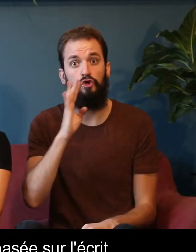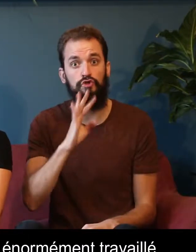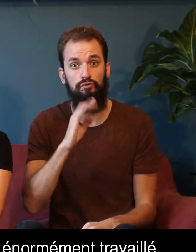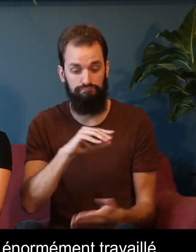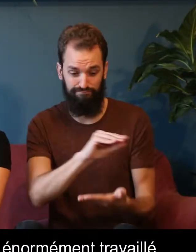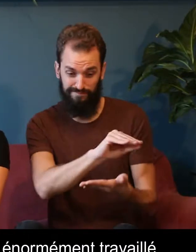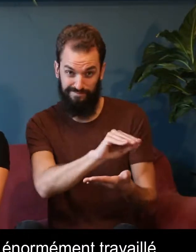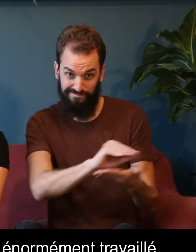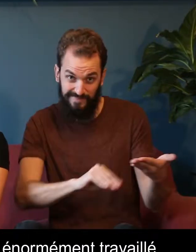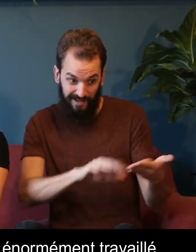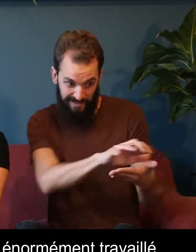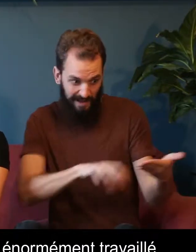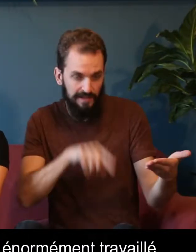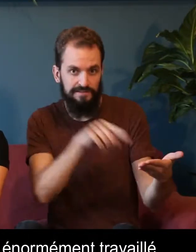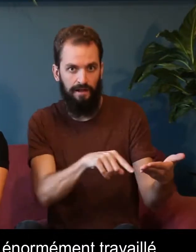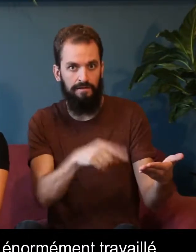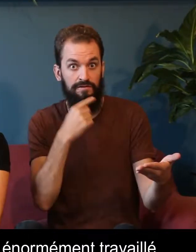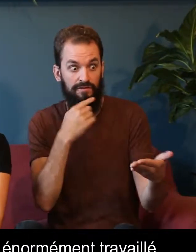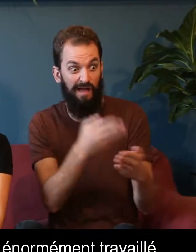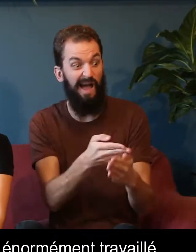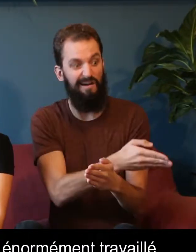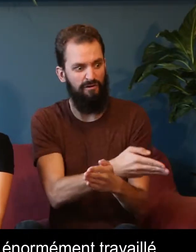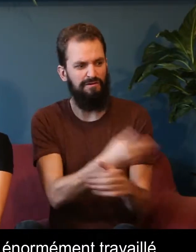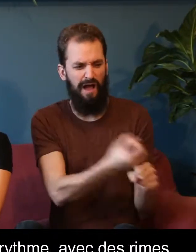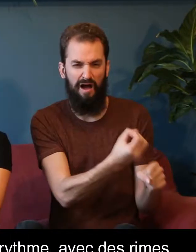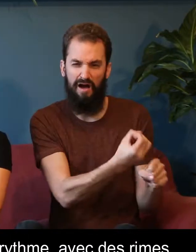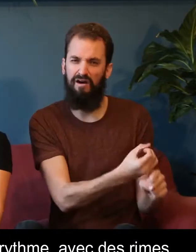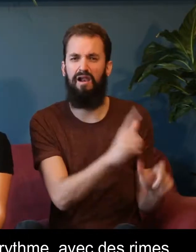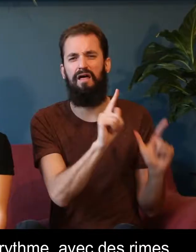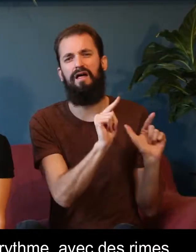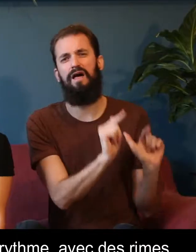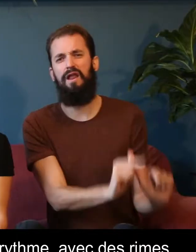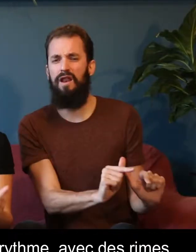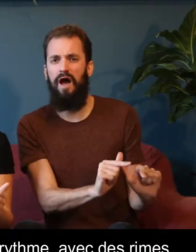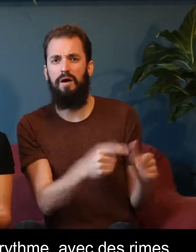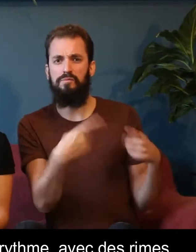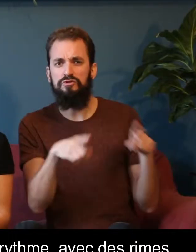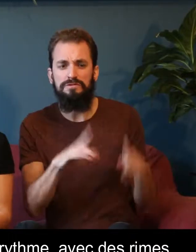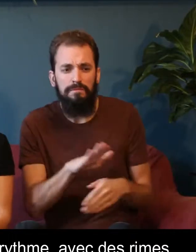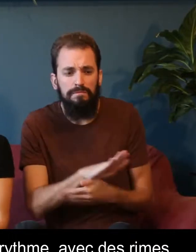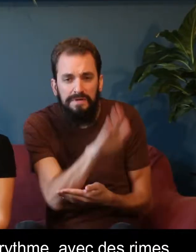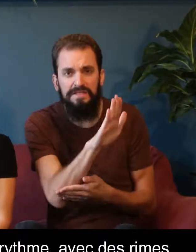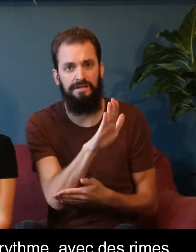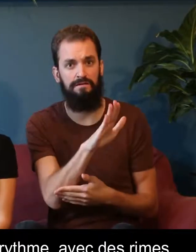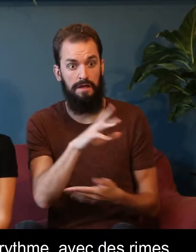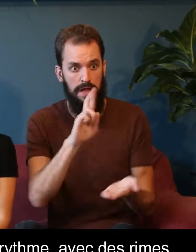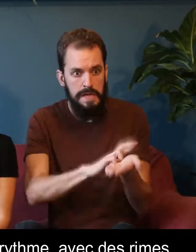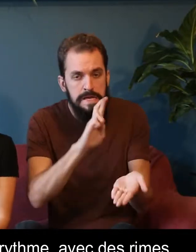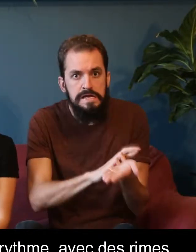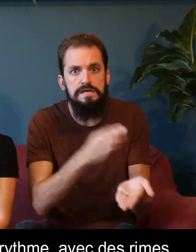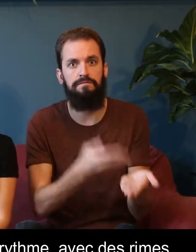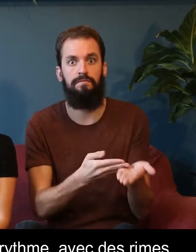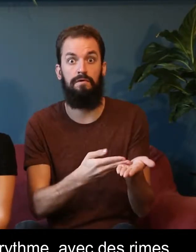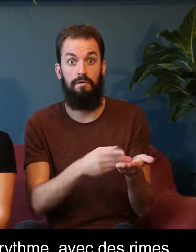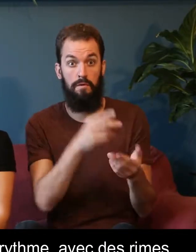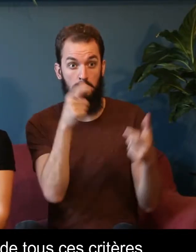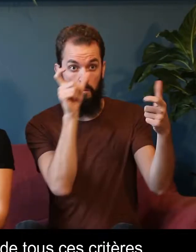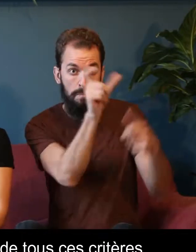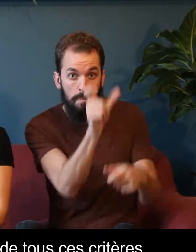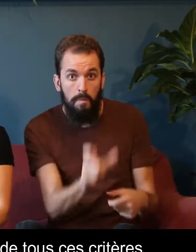sur l'écrit. Le texte de la chanson a été énormément travaillé, avec une musicalité, avec un rythme, avec des rimes.